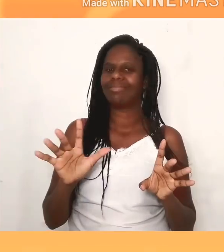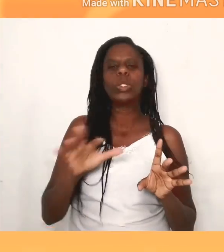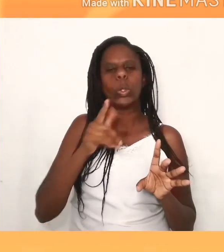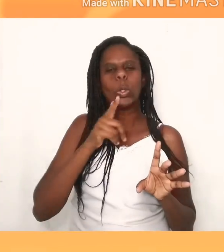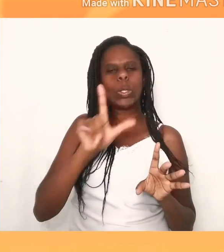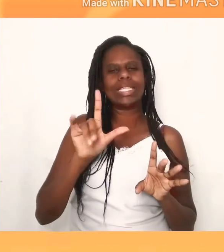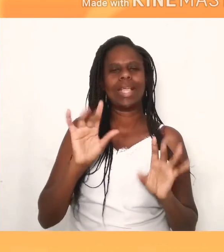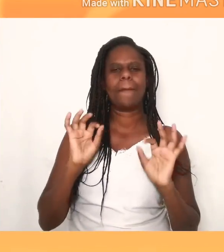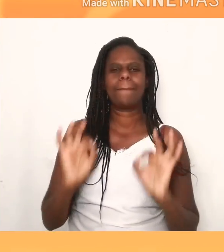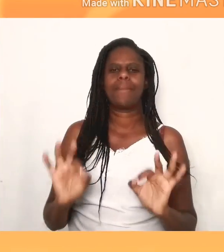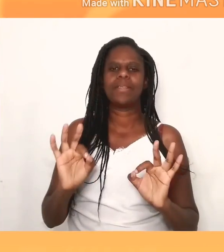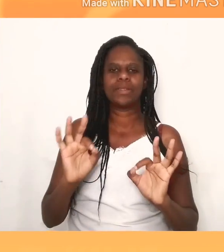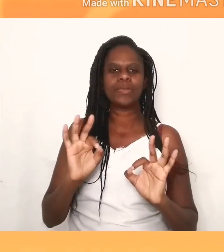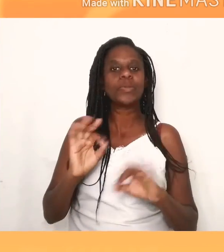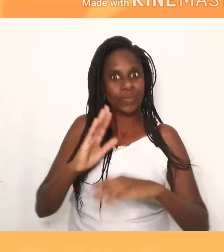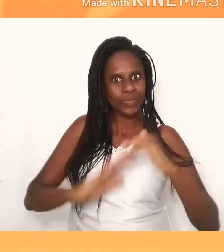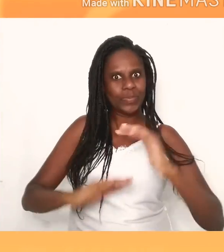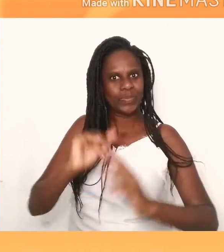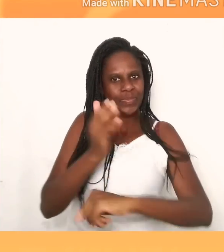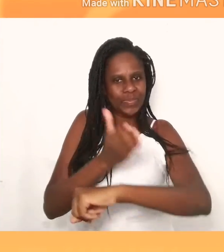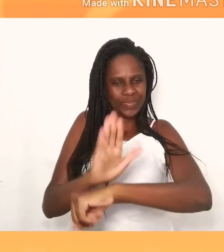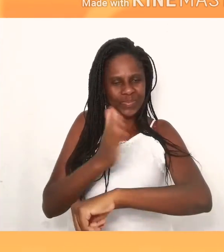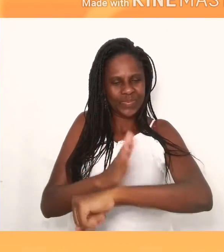possa, de fato, ir às vias